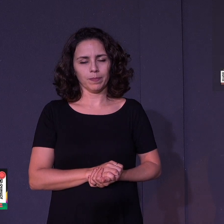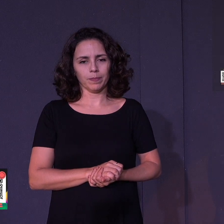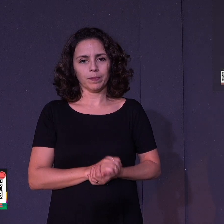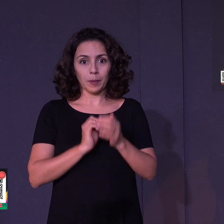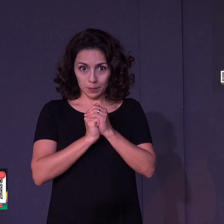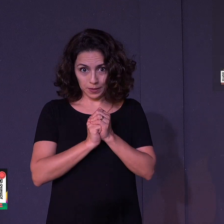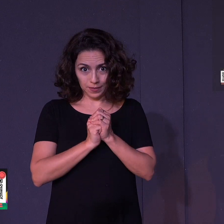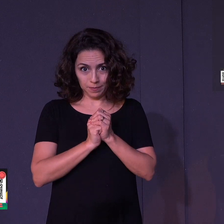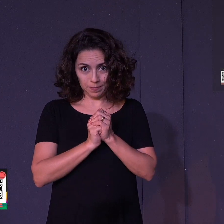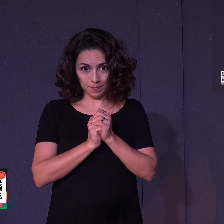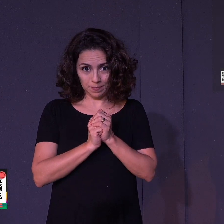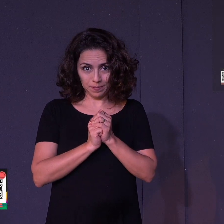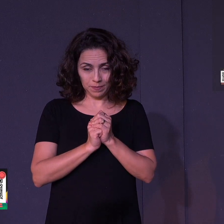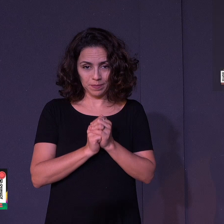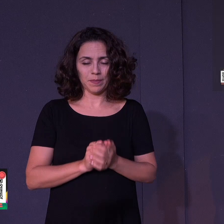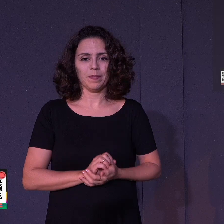Amém?